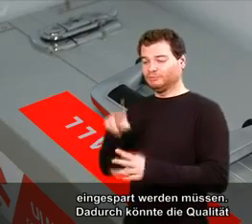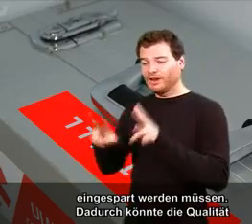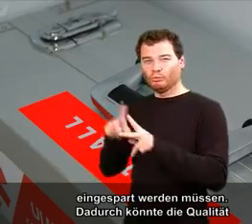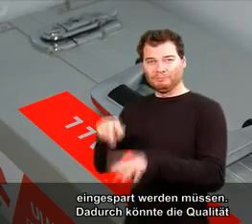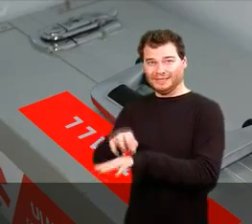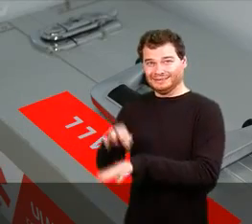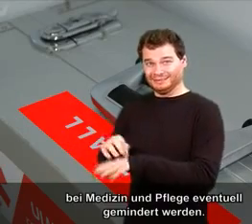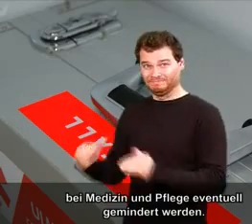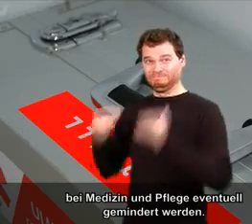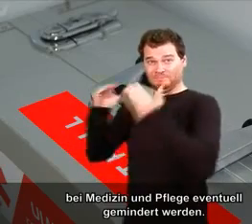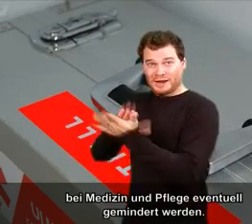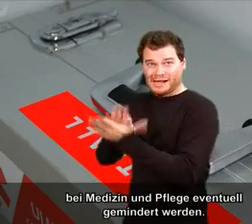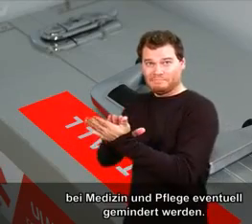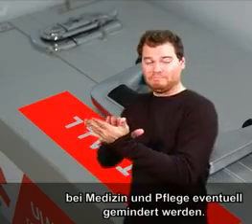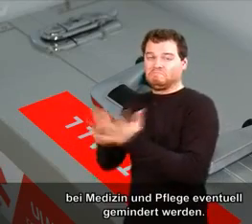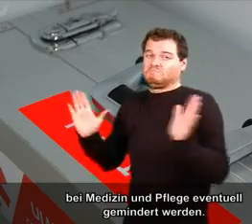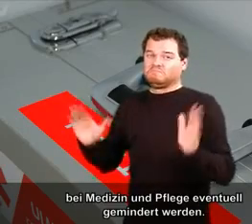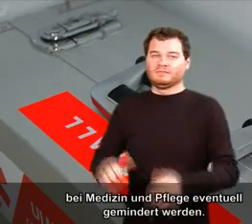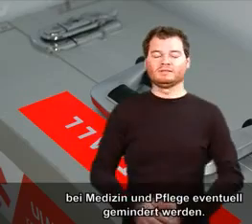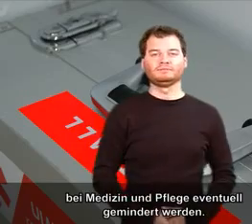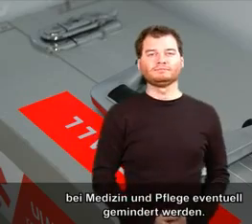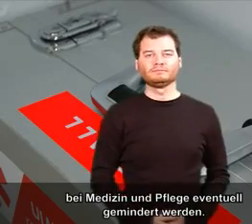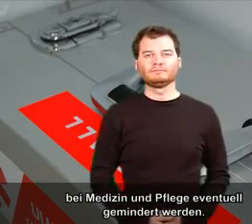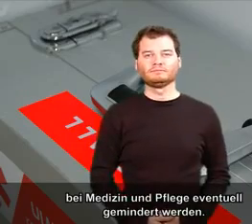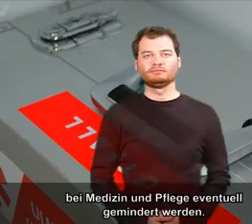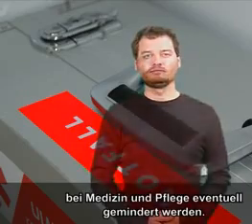Dadurch könnte die Qualität bei Medizin und Pflege eventuell gemindert werden.